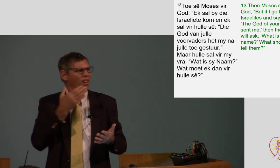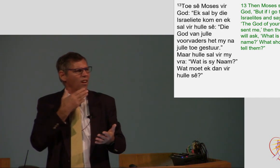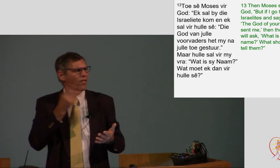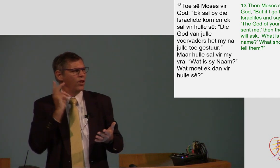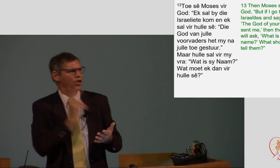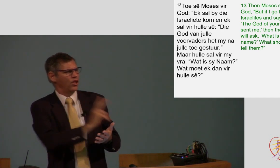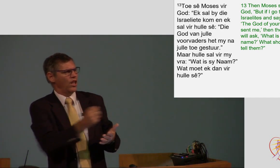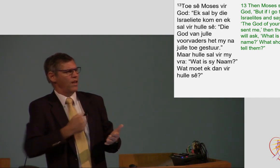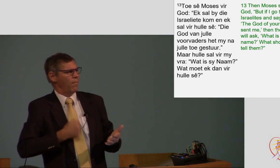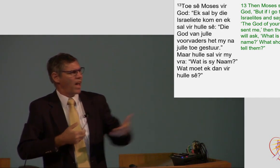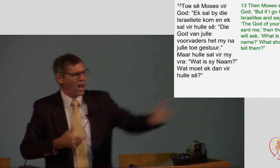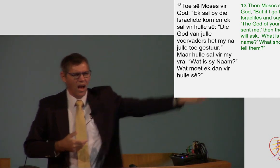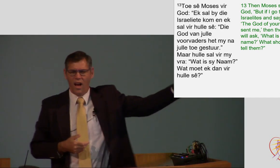wie stuur my?